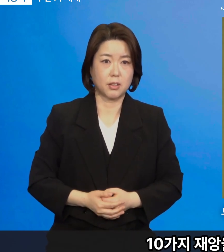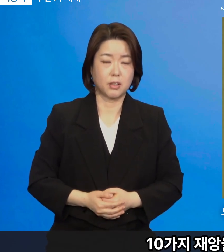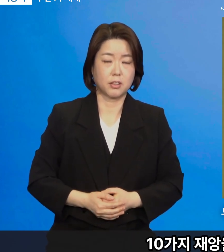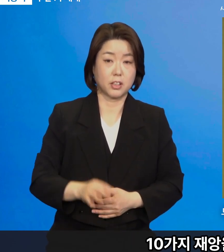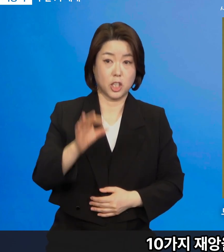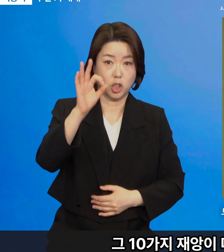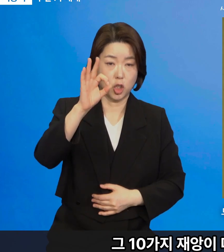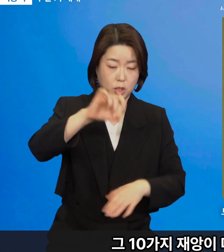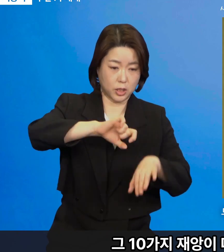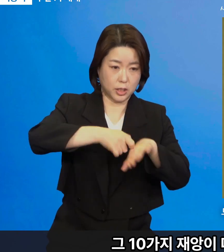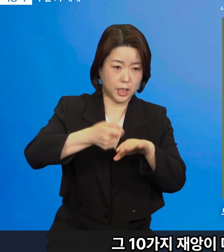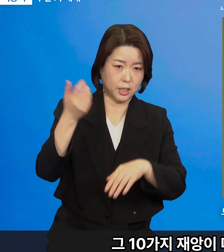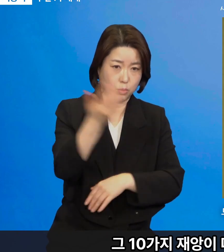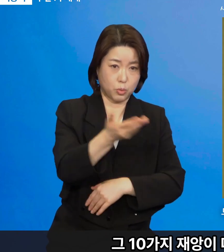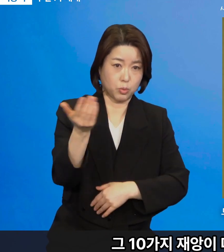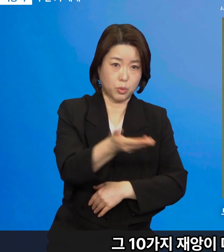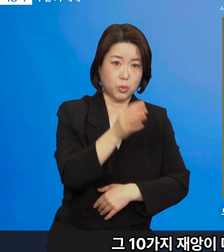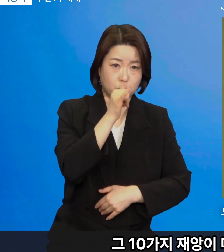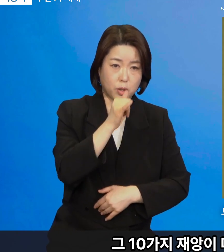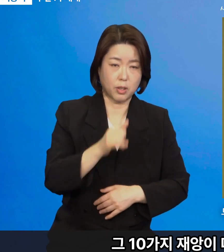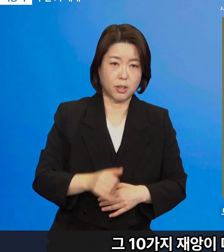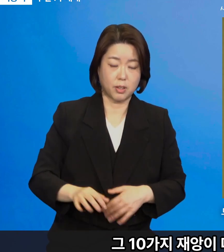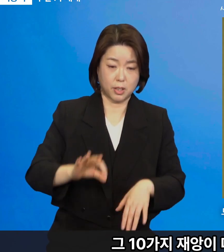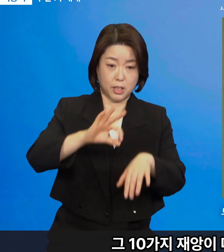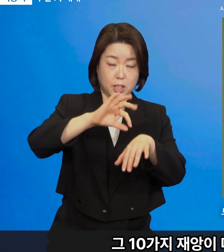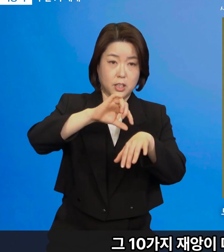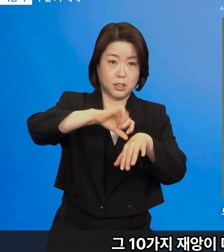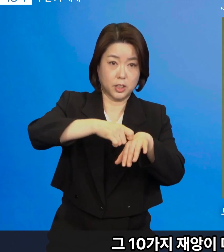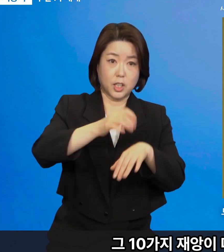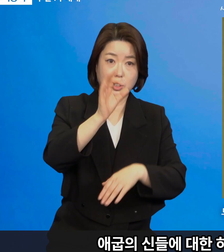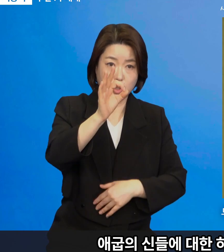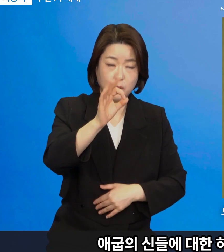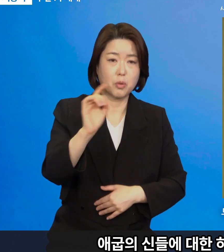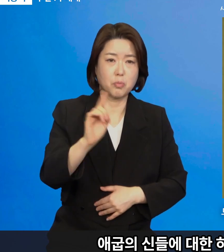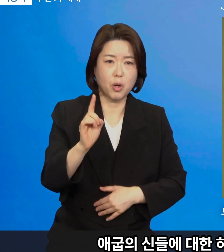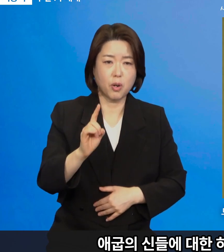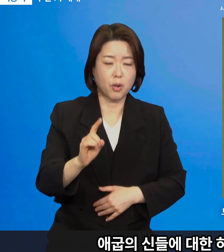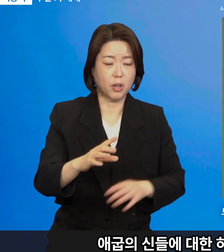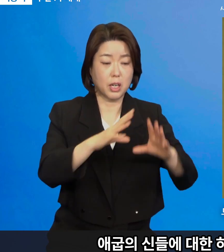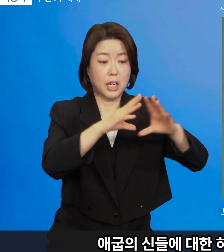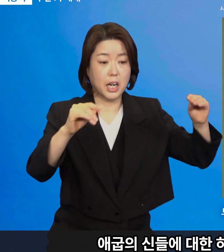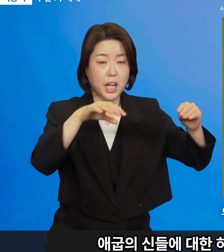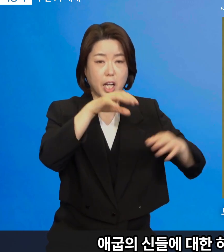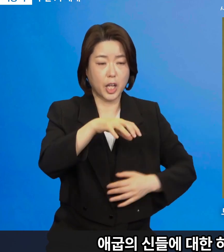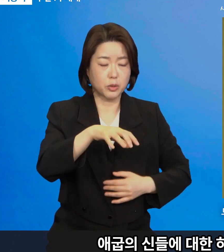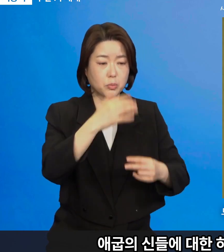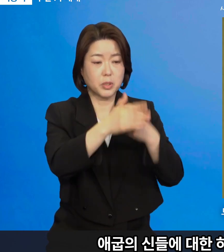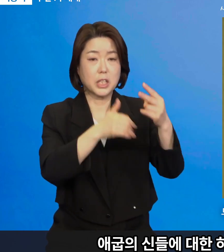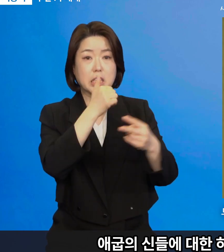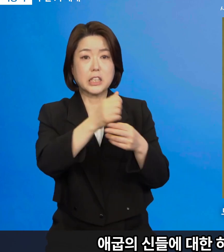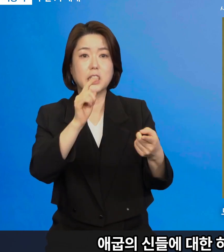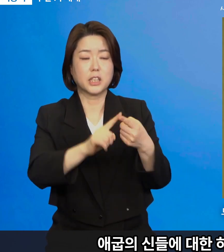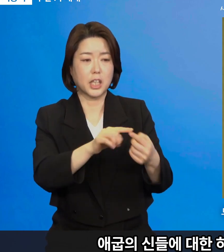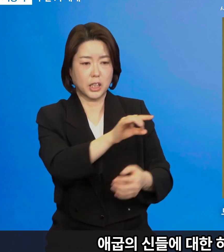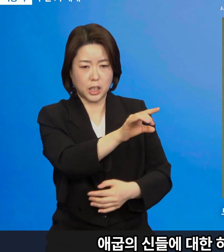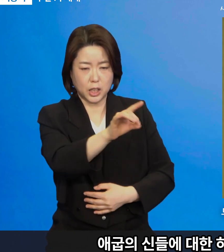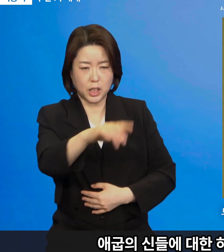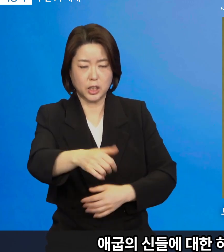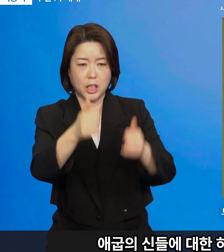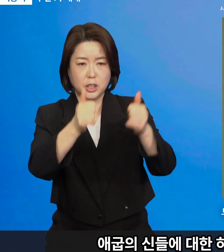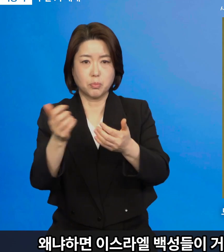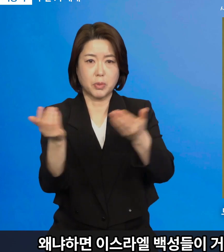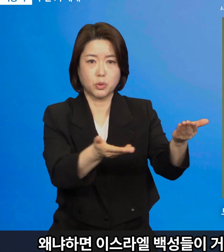10가지 재앙을 내리셨어요. 10가지 재앙. 근데 그 10가지 재앙이 다 뭐였습니까? 애굽의 신들에 대한 하나하나